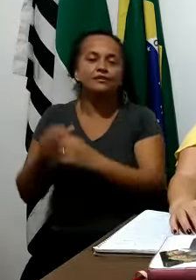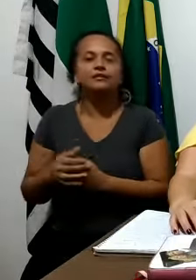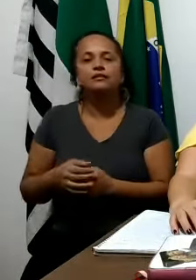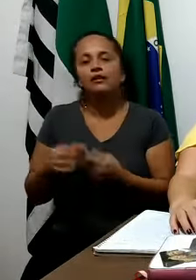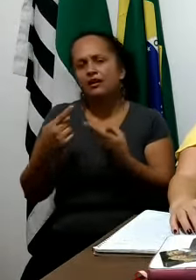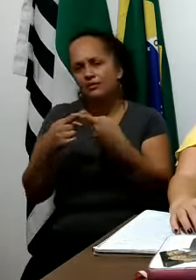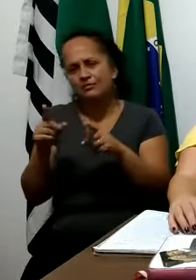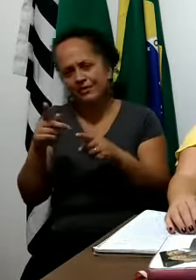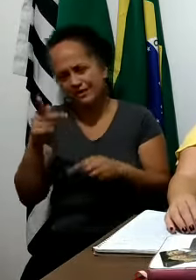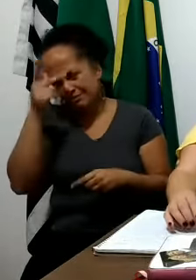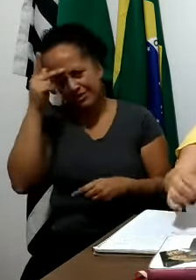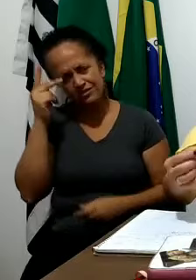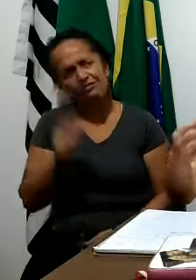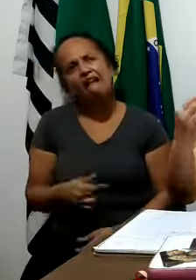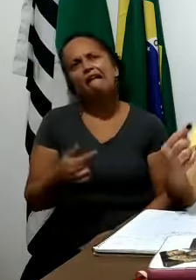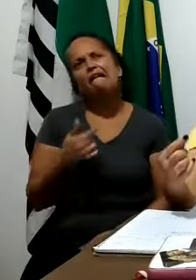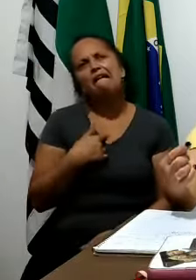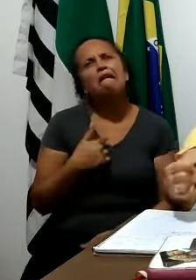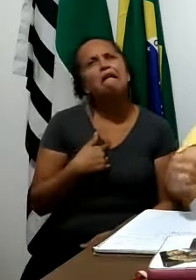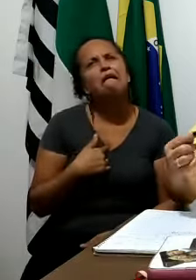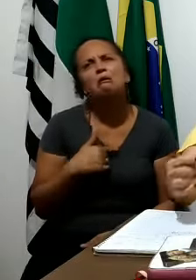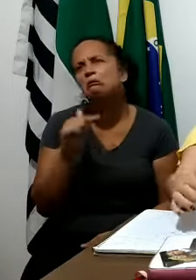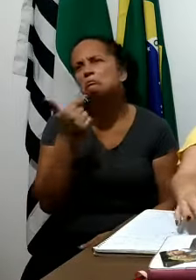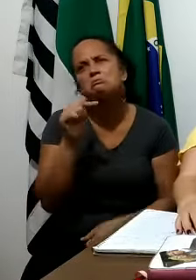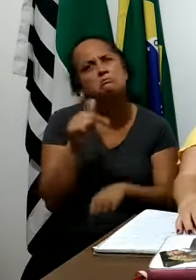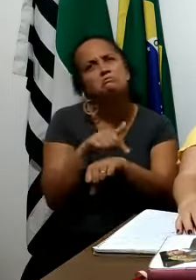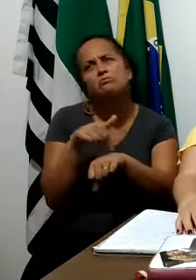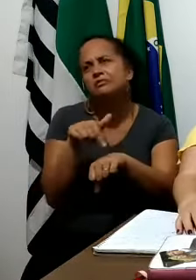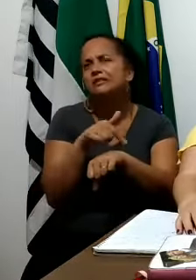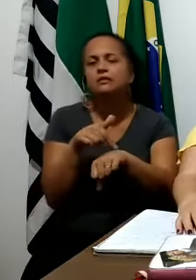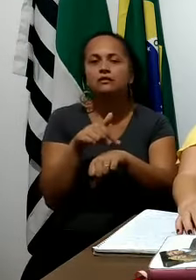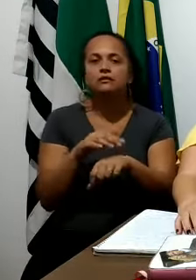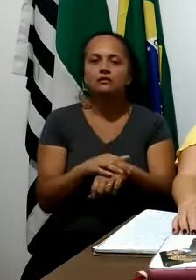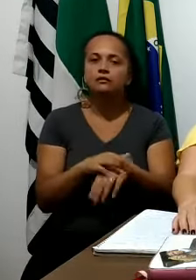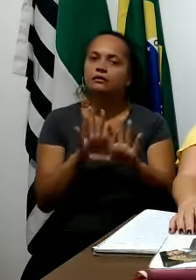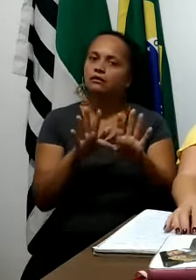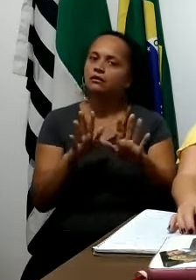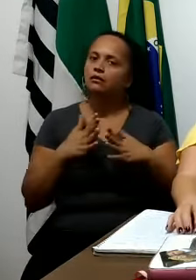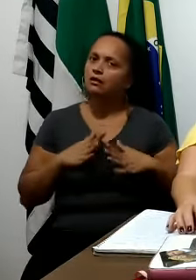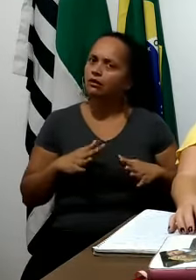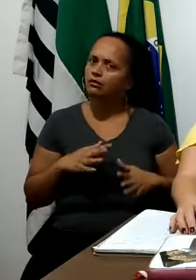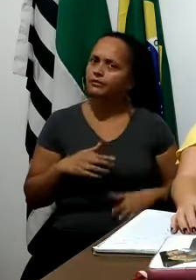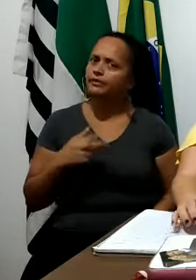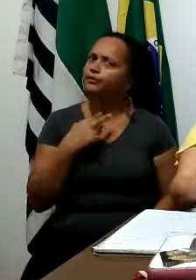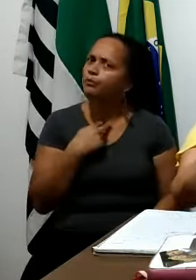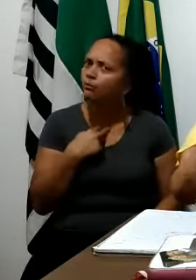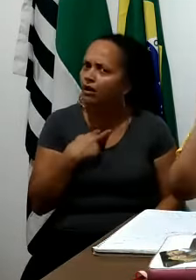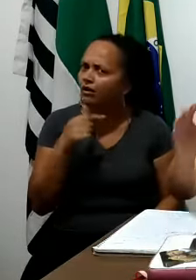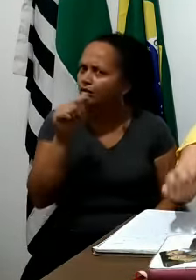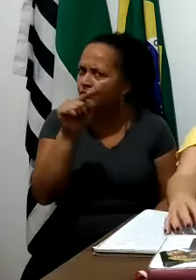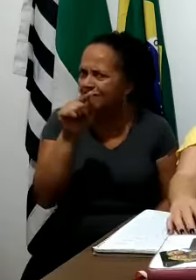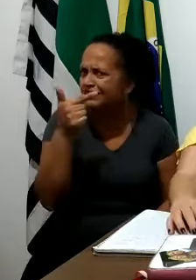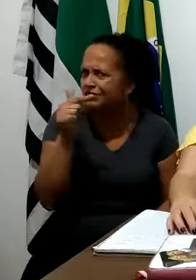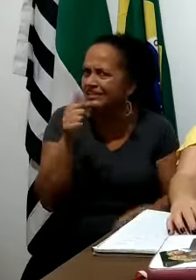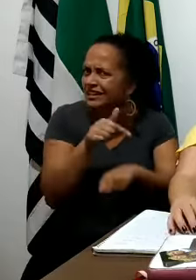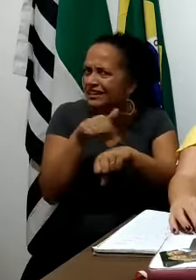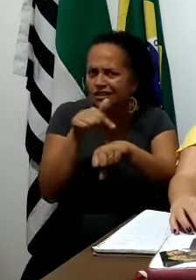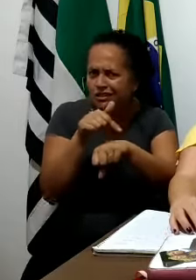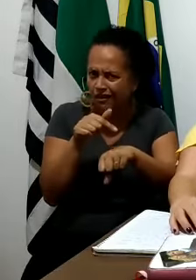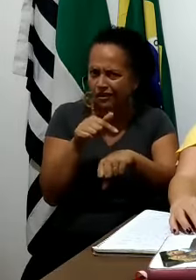Mas não é possível, você não consegue tirar um tempo para ficar sós com o Senhor, né? E agora, quando eu aprendi